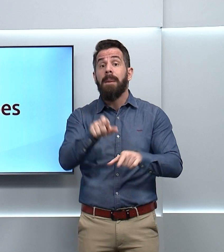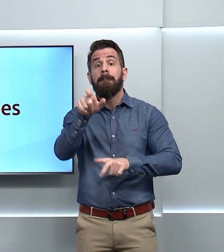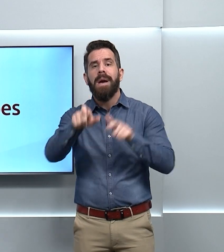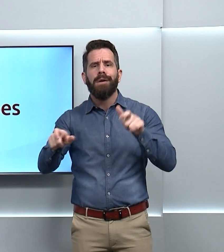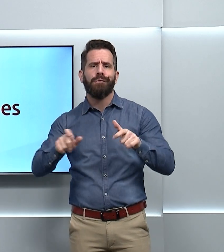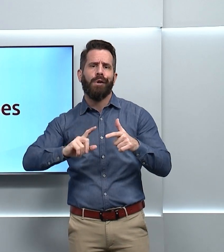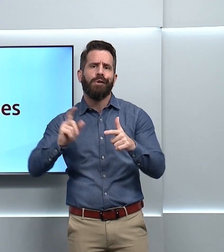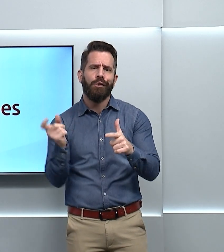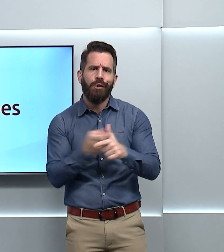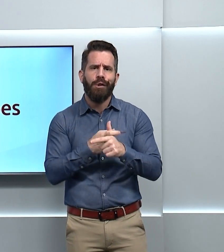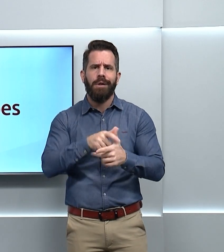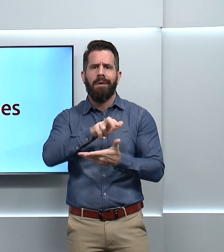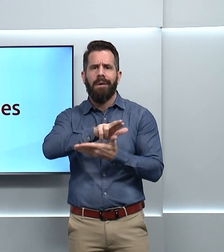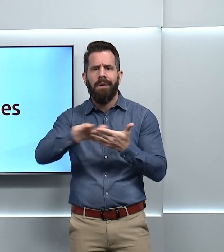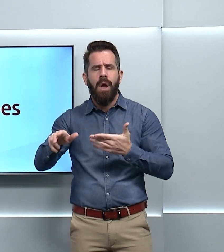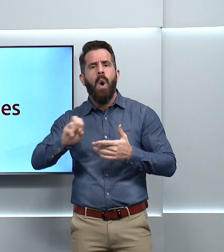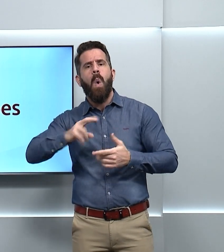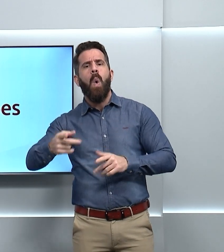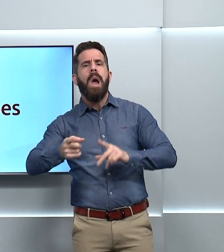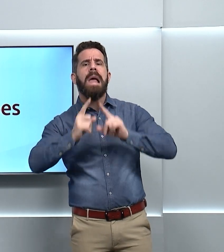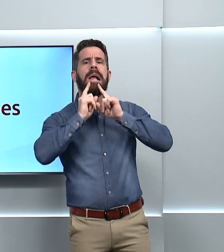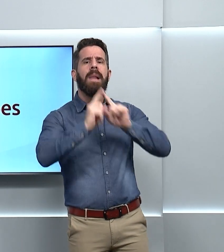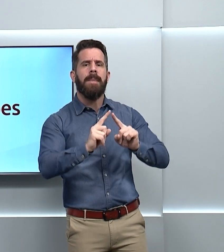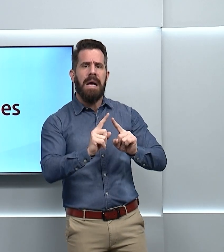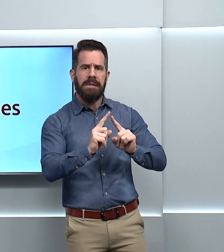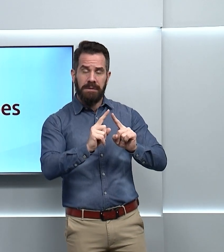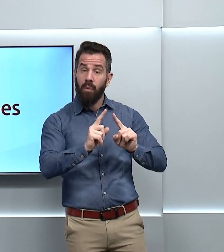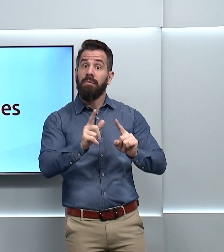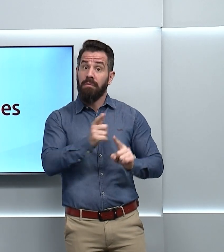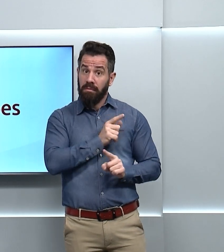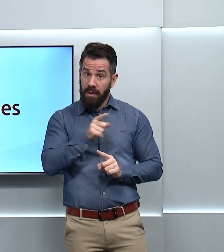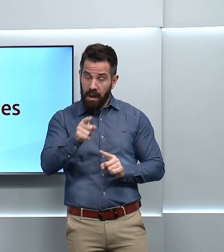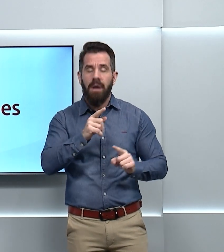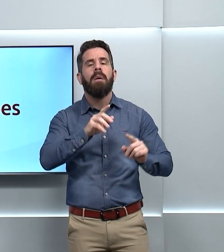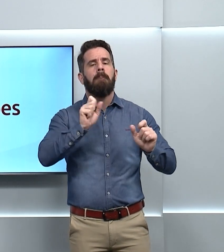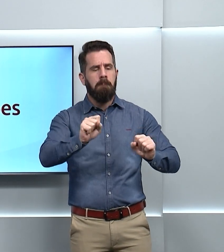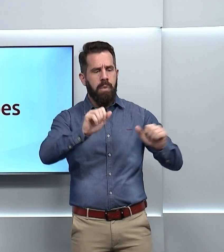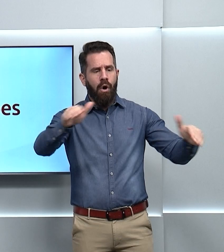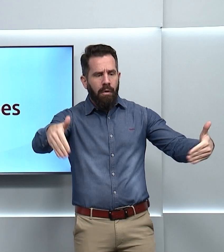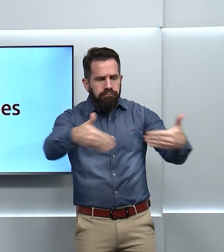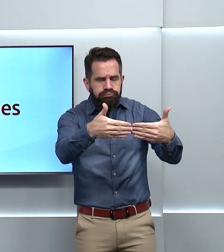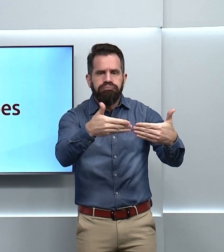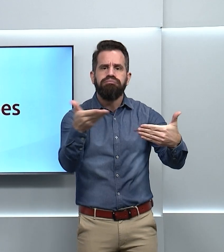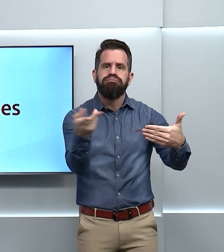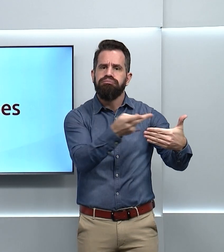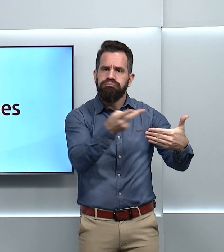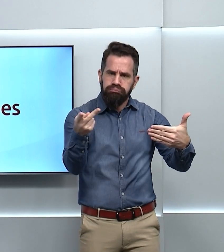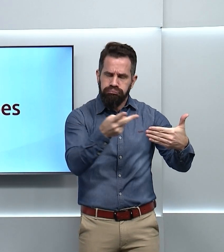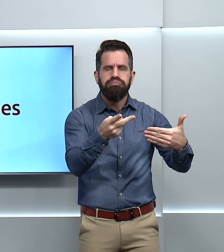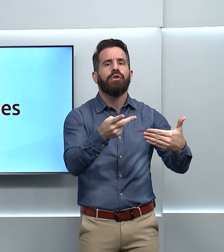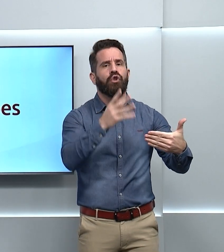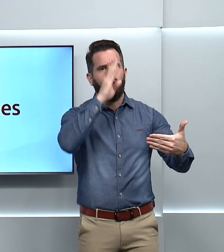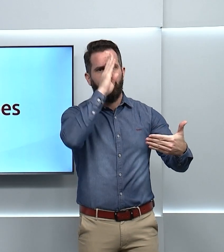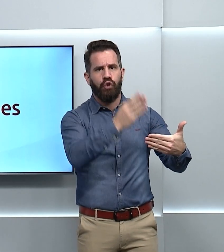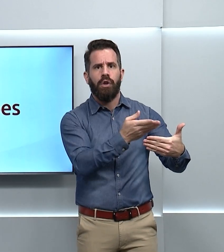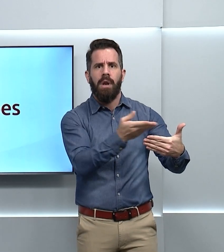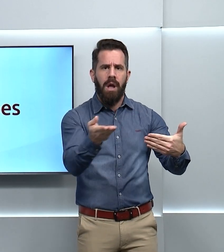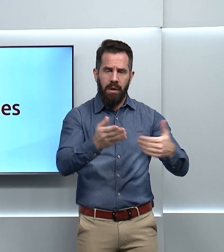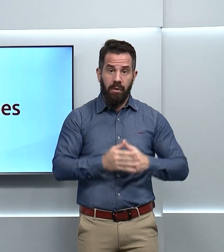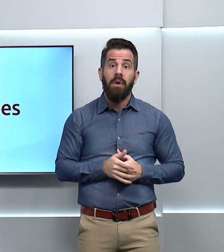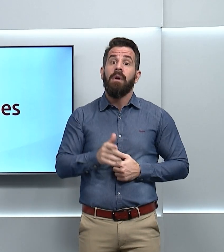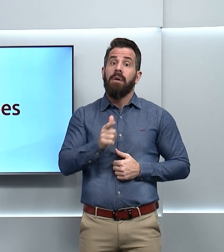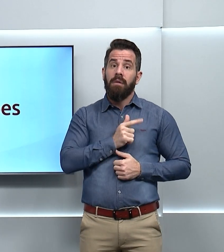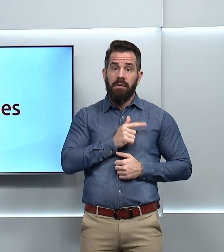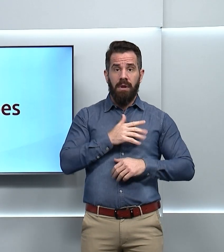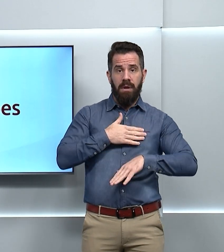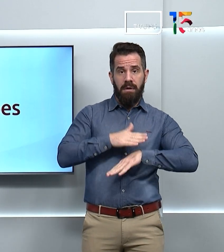consumidores. Esses consumidores podem apresentar queixas diretamente a essas empresas. Bom, todo o processo será acompanhado